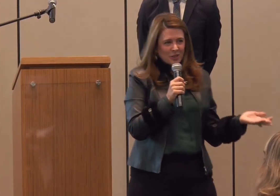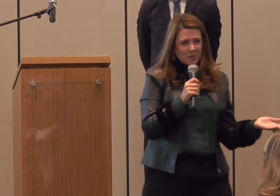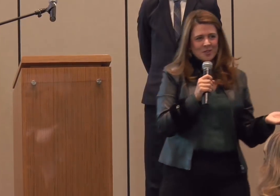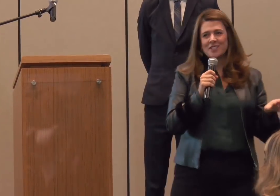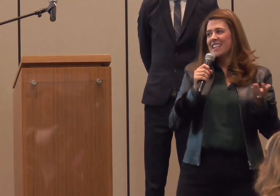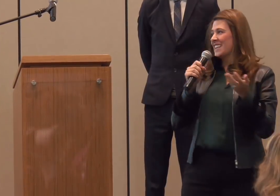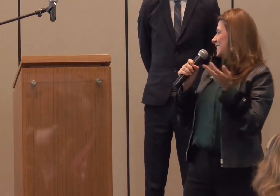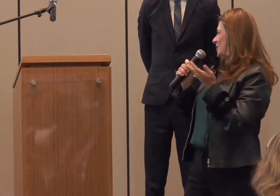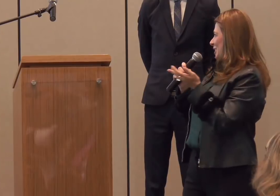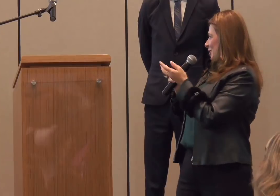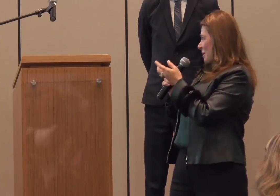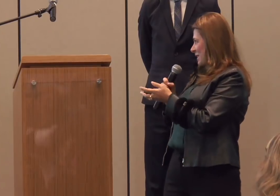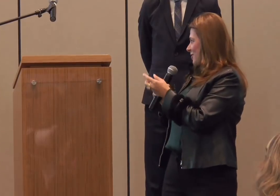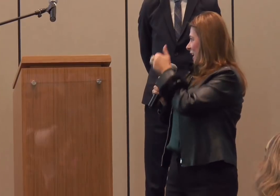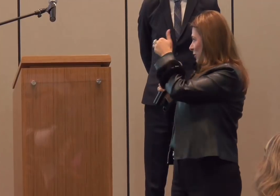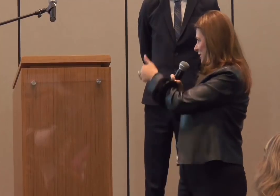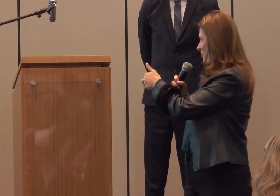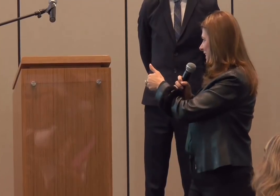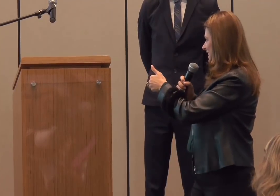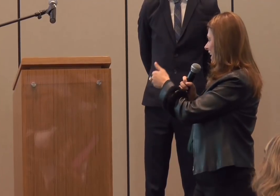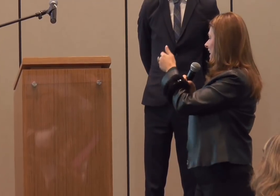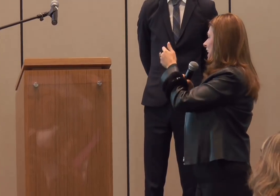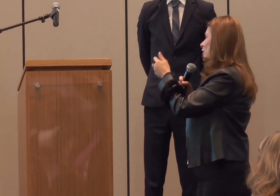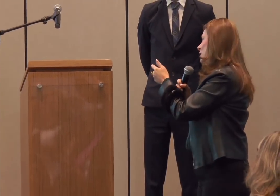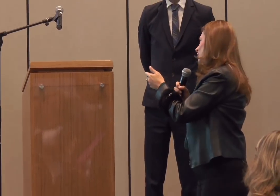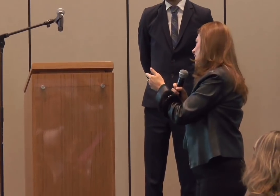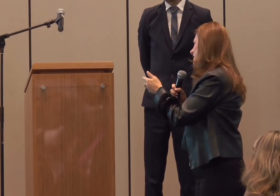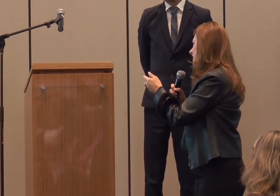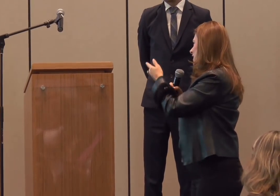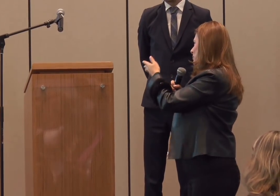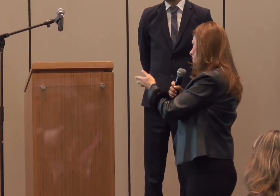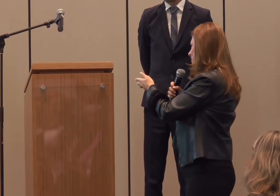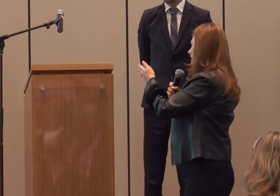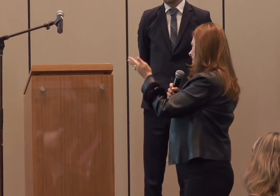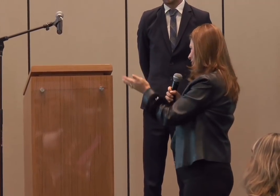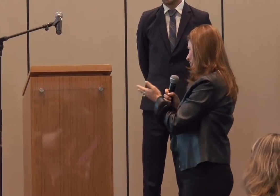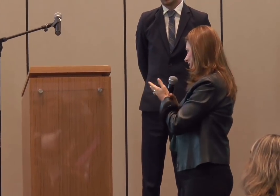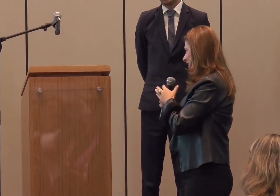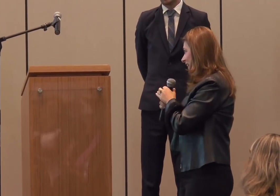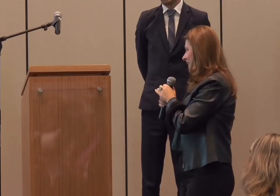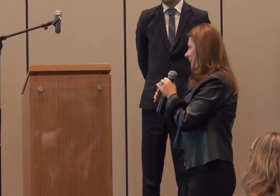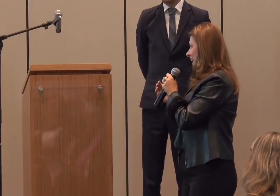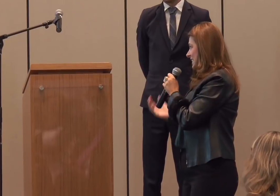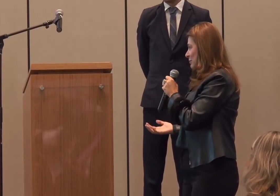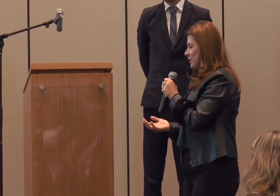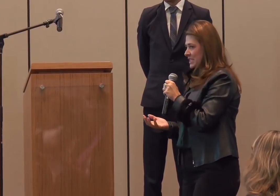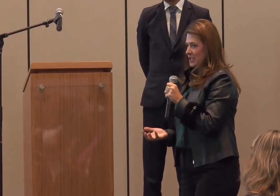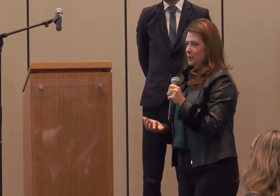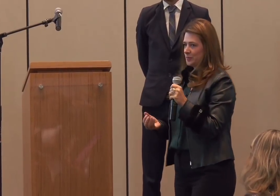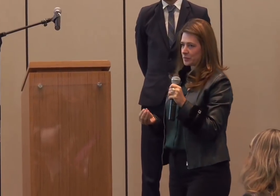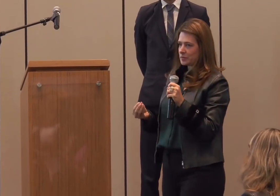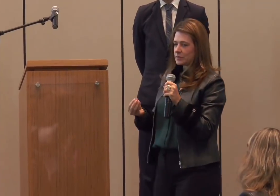invertir sus recursos desde 200 mil pesos educación financiera y los segundo ministro es el apoyo al sector empresarial que